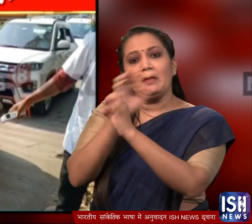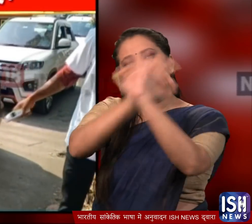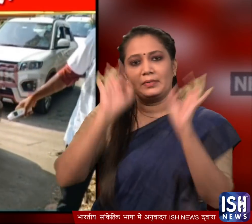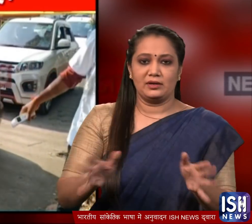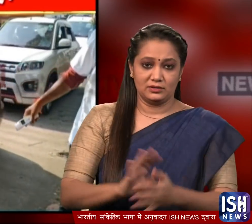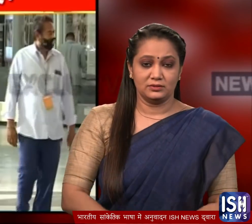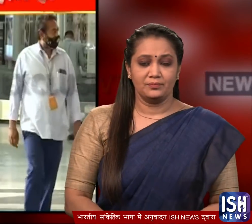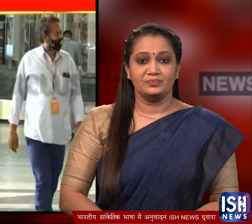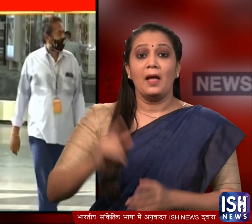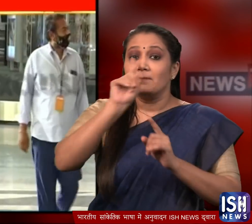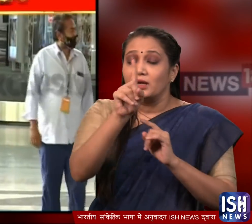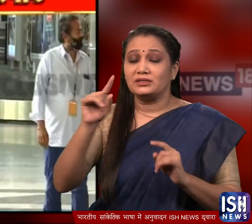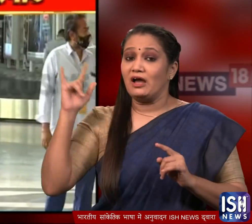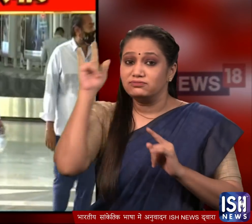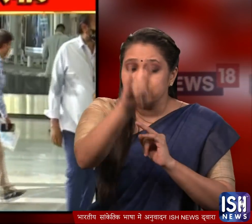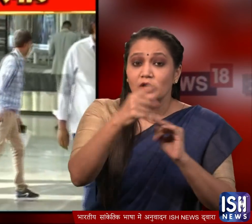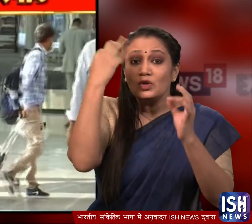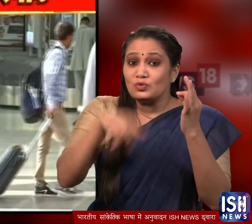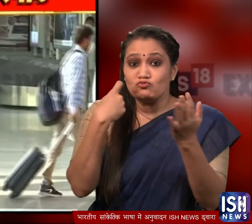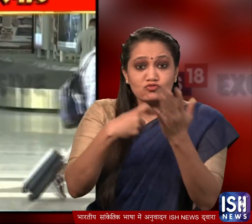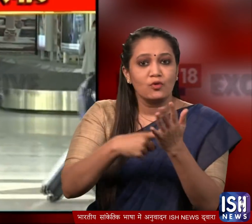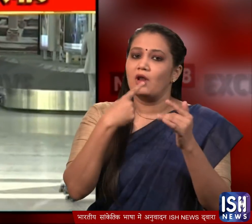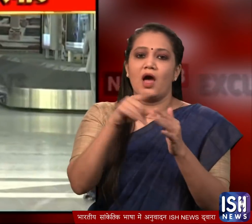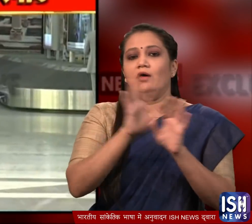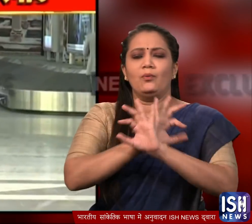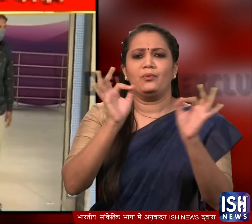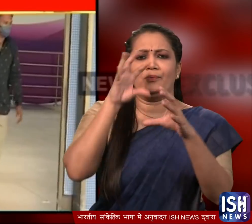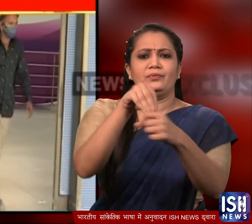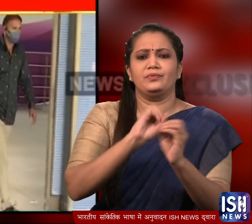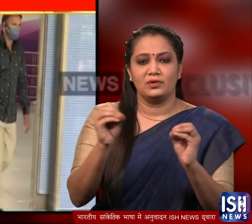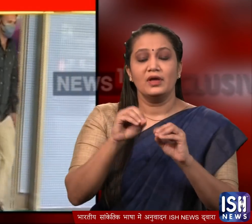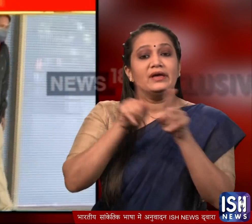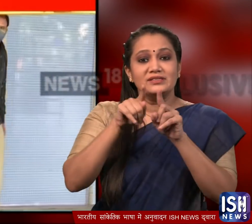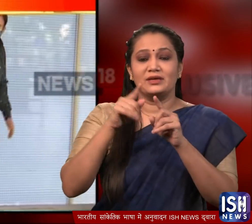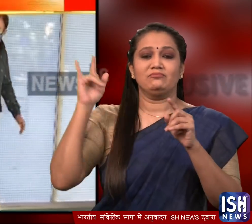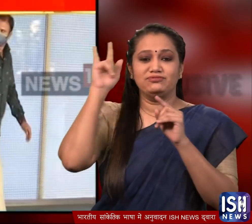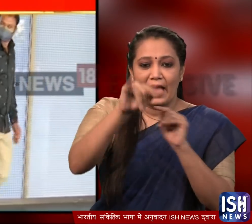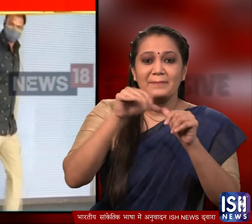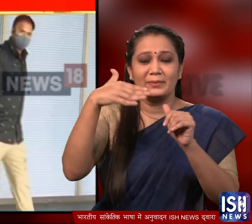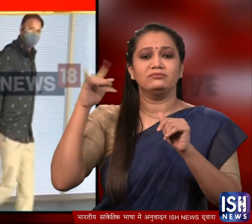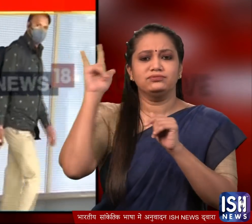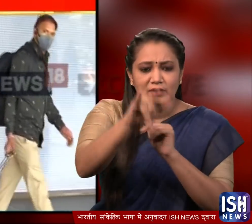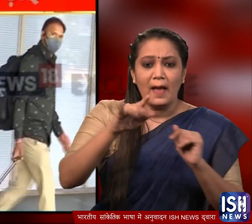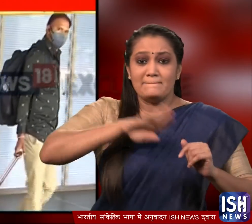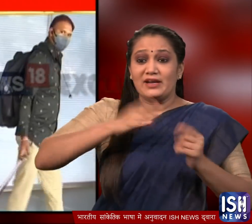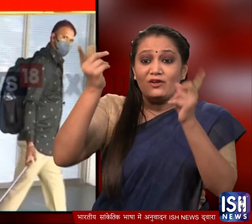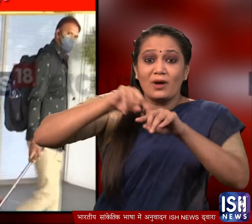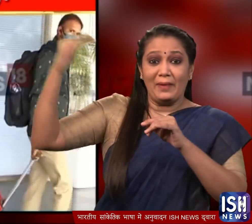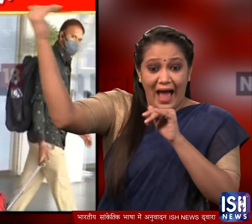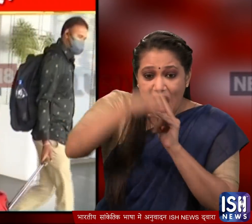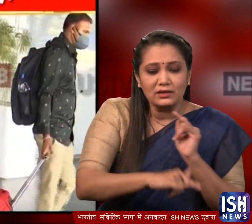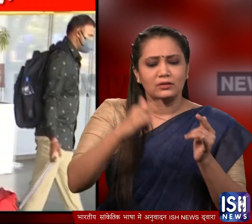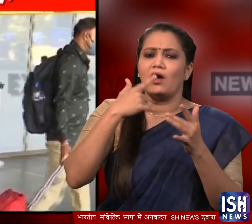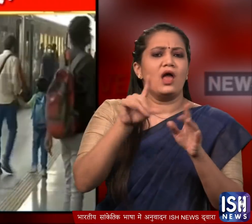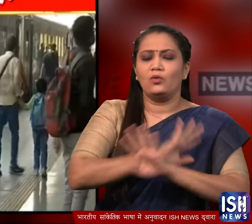कई टीमें तैनात कर दी थी। हालांकि हवाई यात्रियों पर यह नया फैसला लागू नहीं किया गया। अहमदाबाद एयरपोर्ट पर महाराष्ट्र से आने वाले लोगों से इस जांच